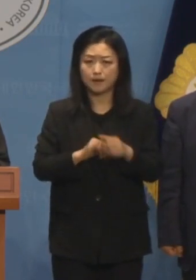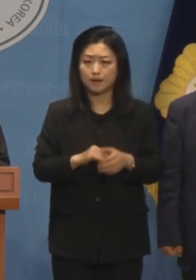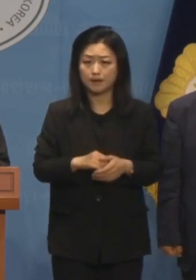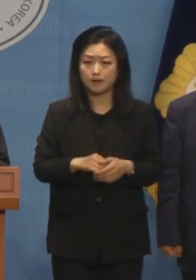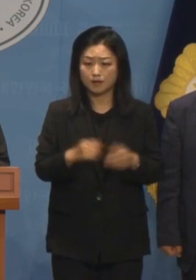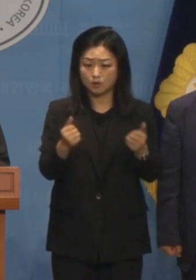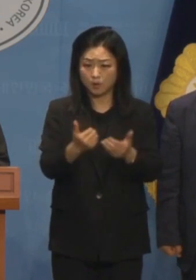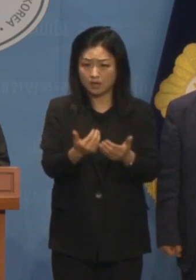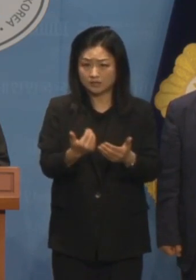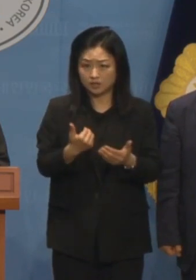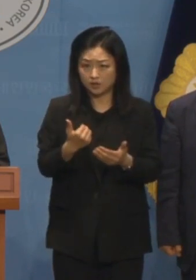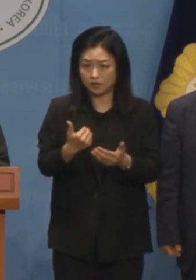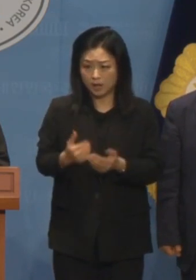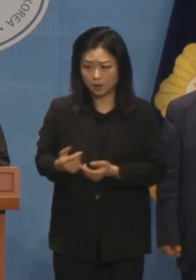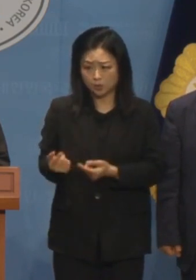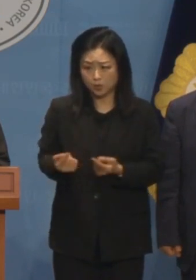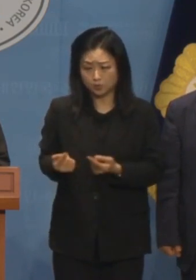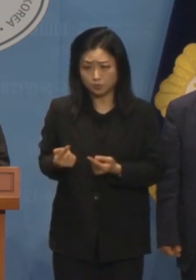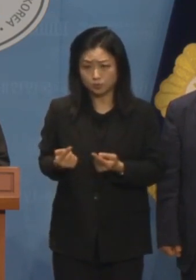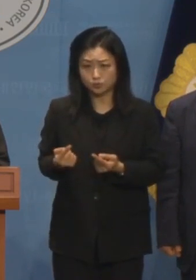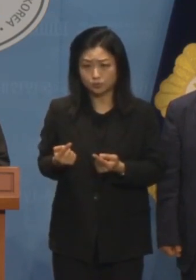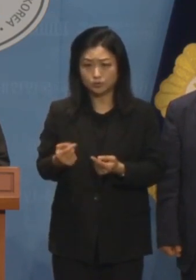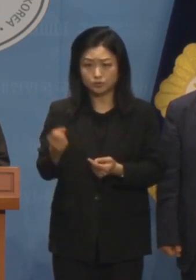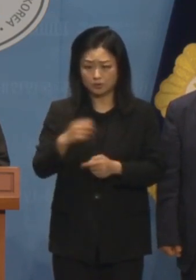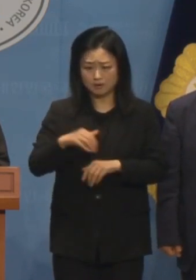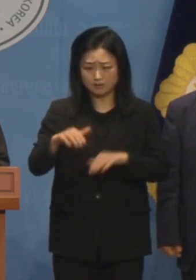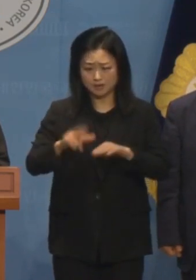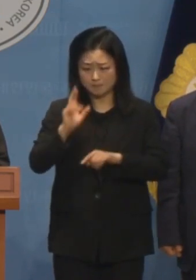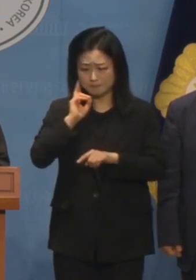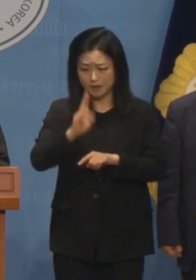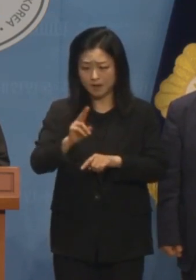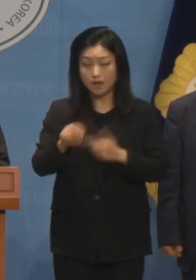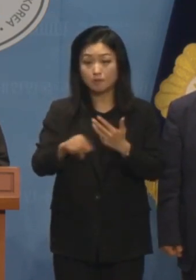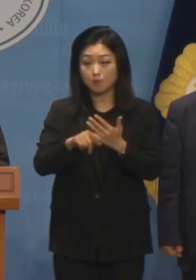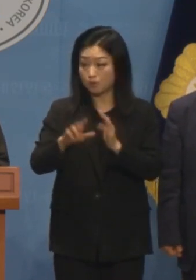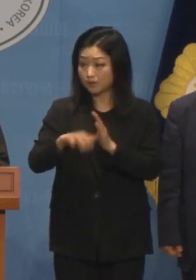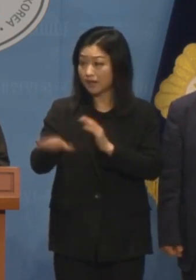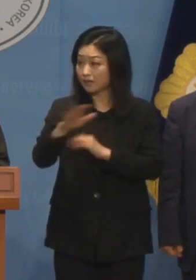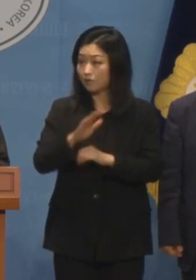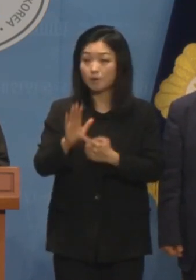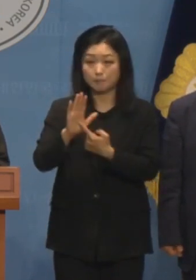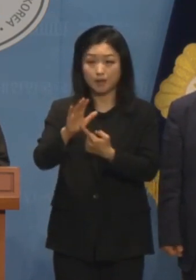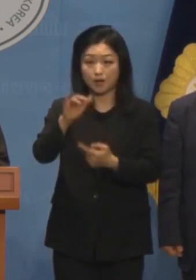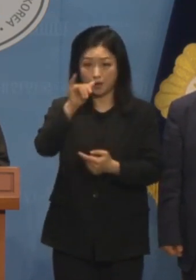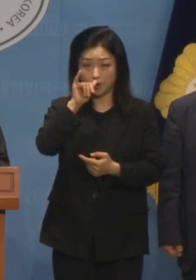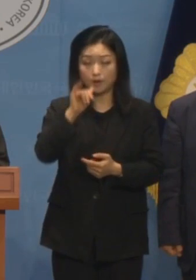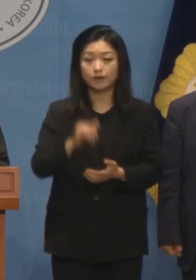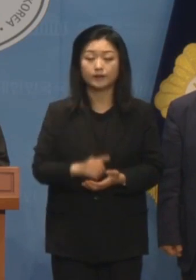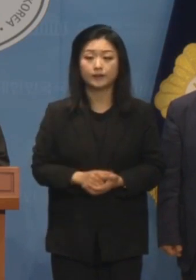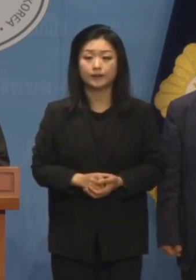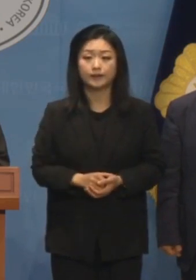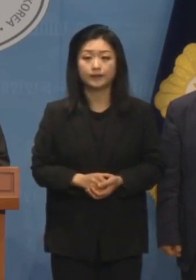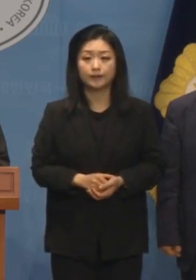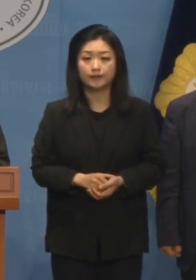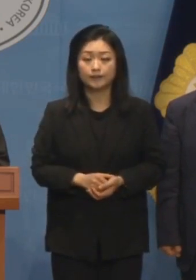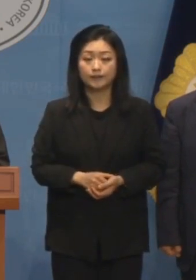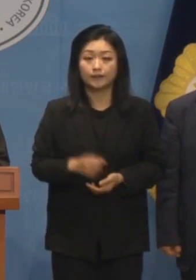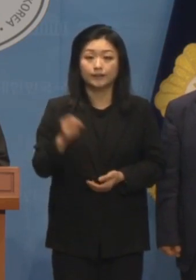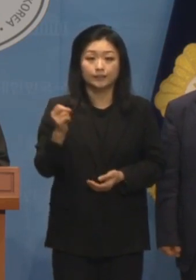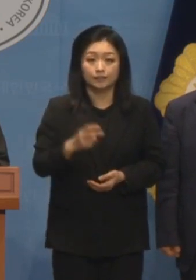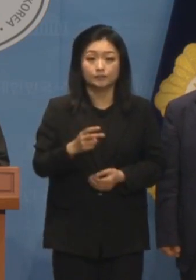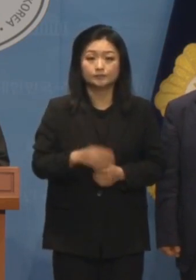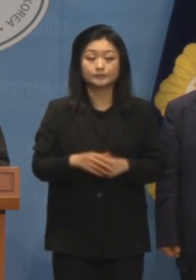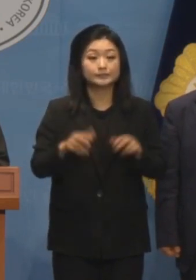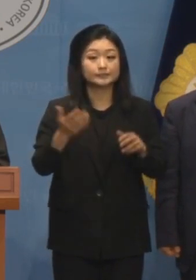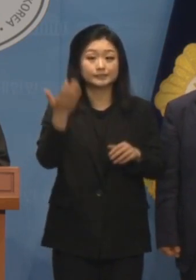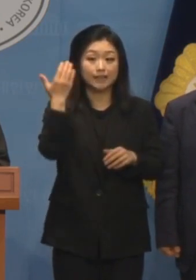조율이라는 심각한 편향성과 불공정함은 지난 8월 언론 보도를 통해 밝혀진 바 있습니다. 그럼에도